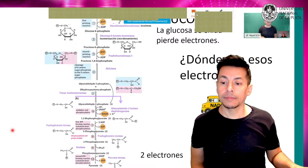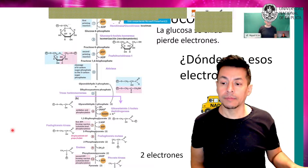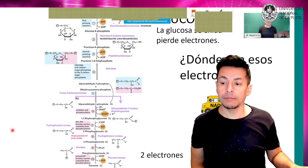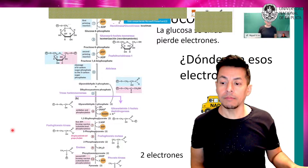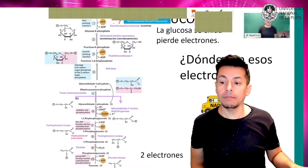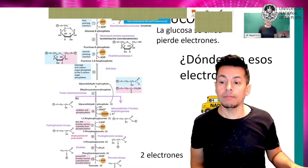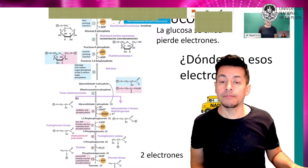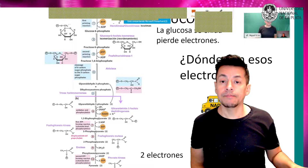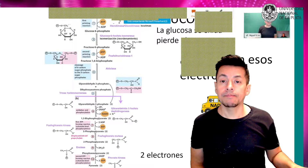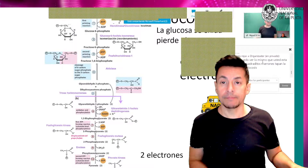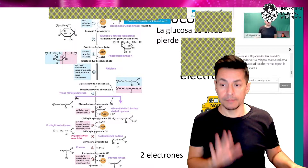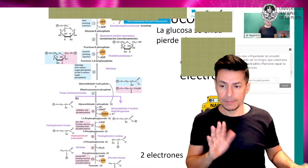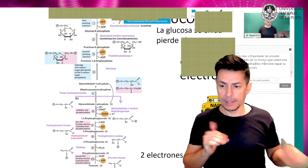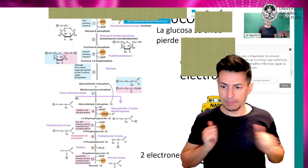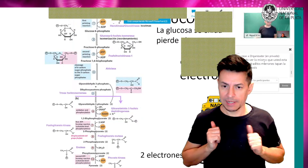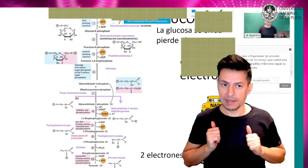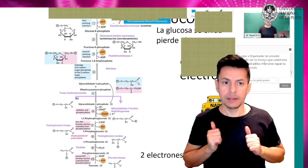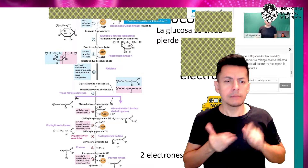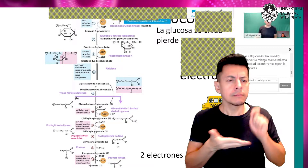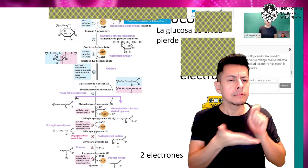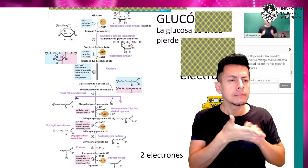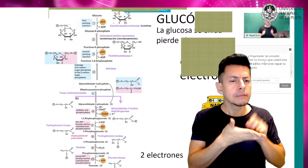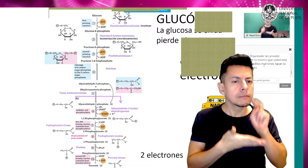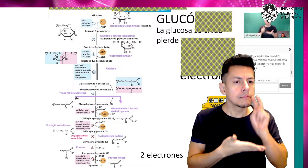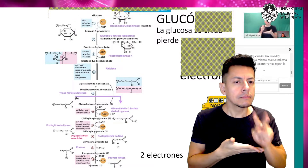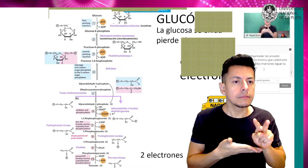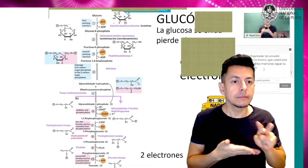Ahí, esperen que ahí abro el chat.